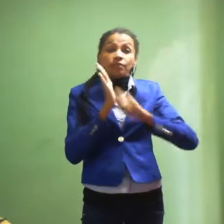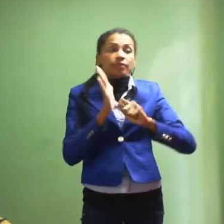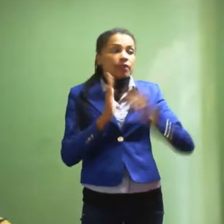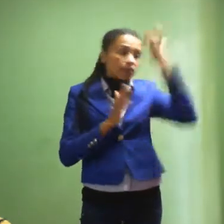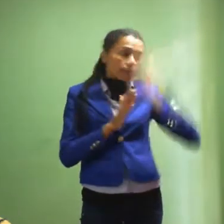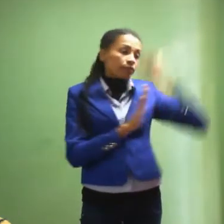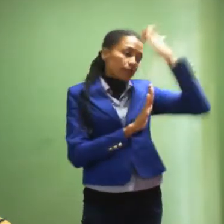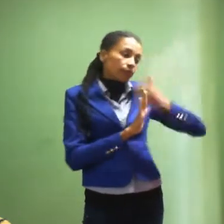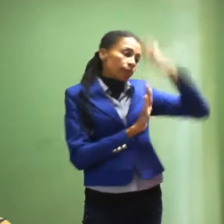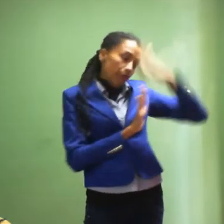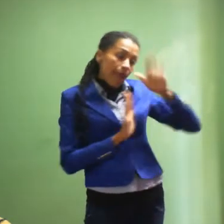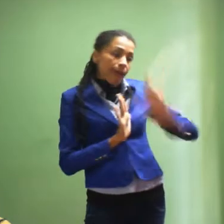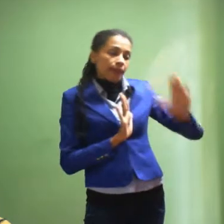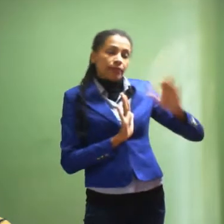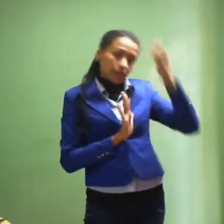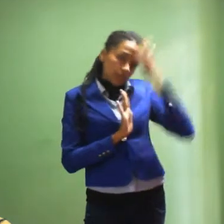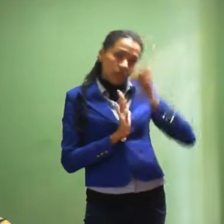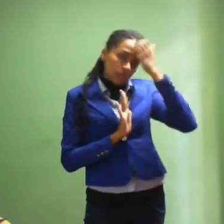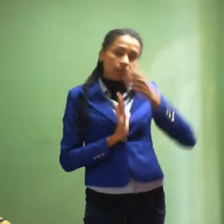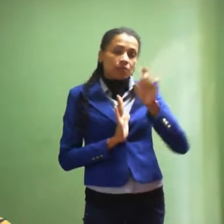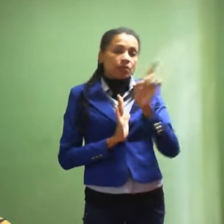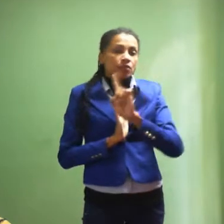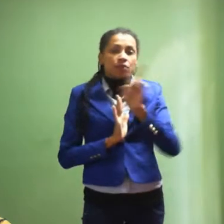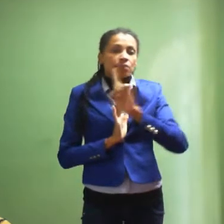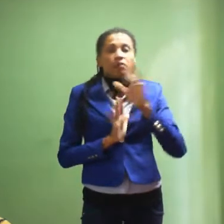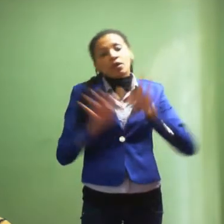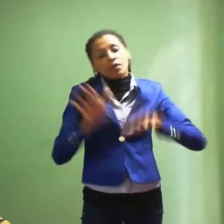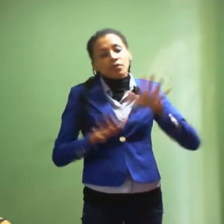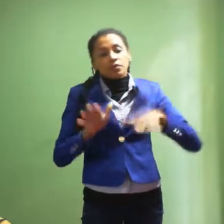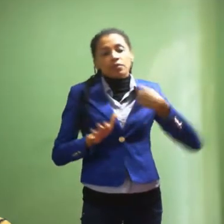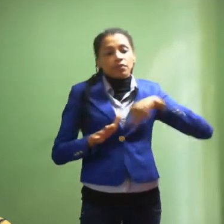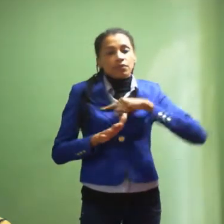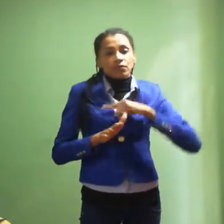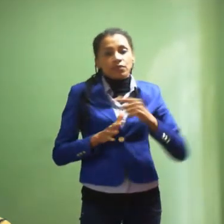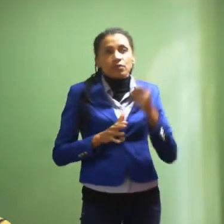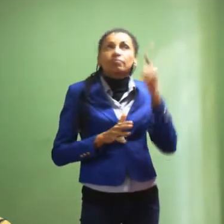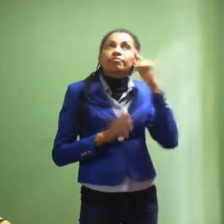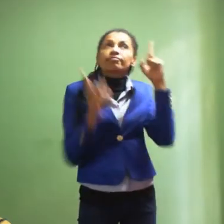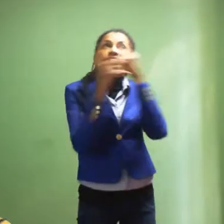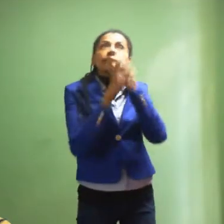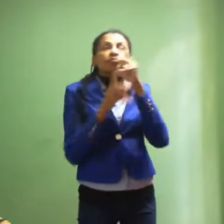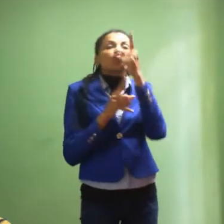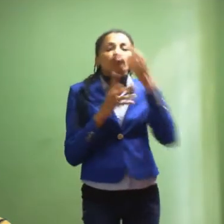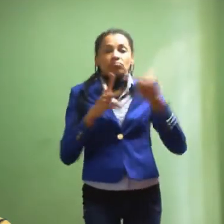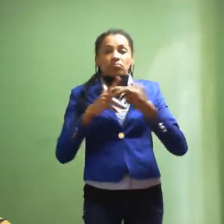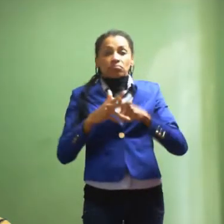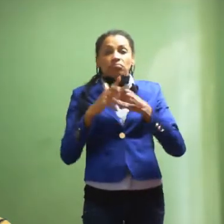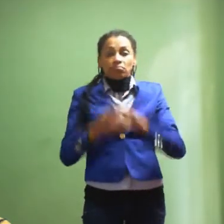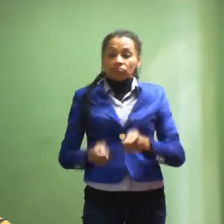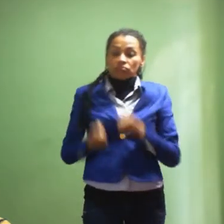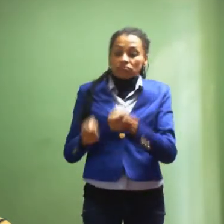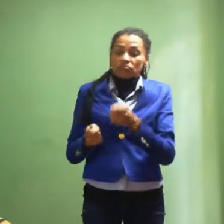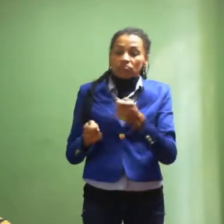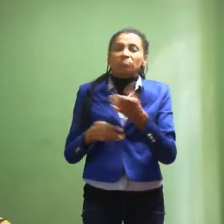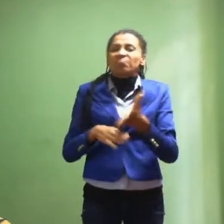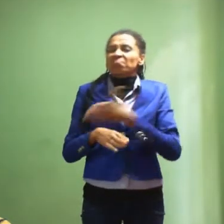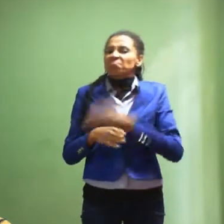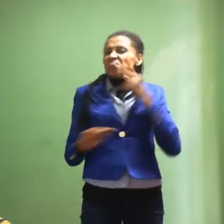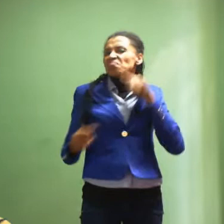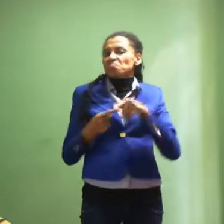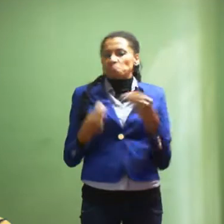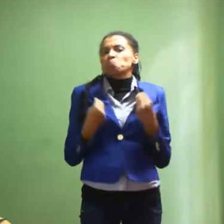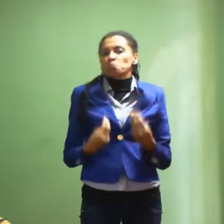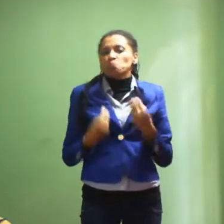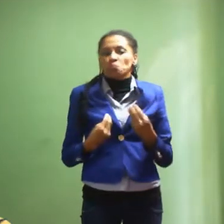pensar que si en algún momento vamos a utilizar talleres, eso tiene que tener un proceso distinto, pero si vamos a pensar la lengua escrita como